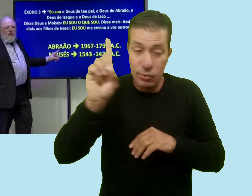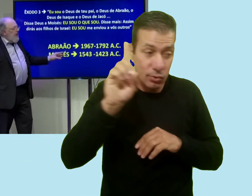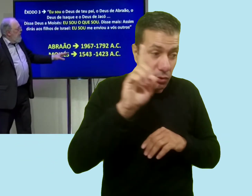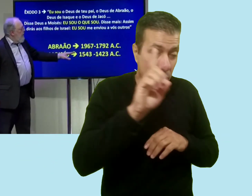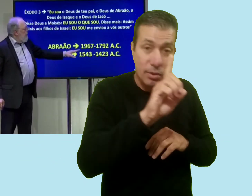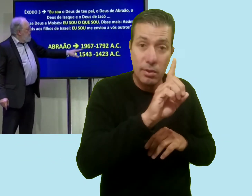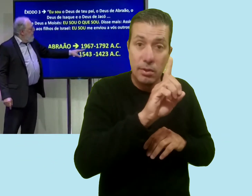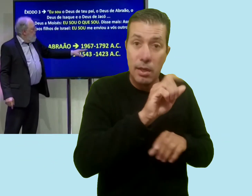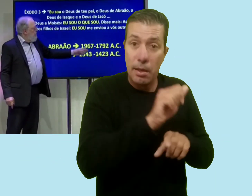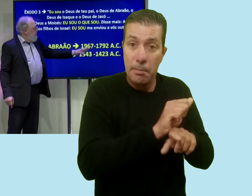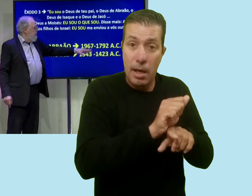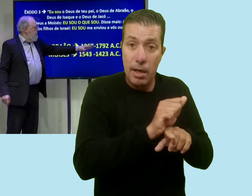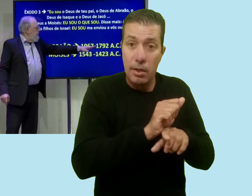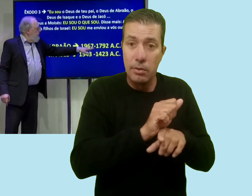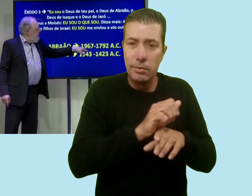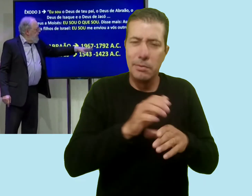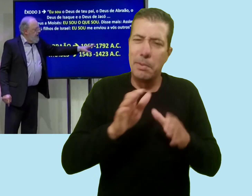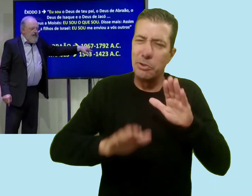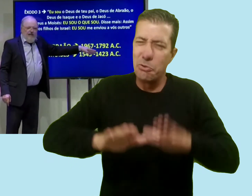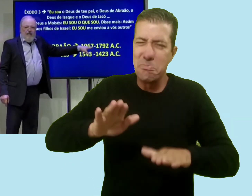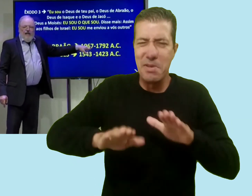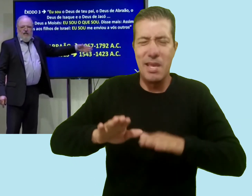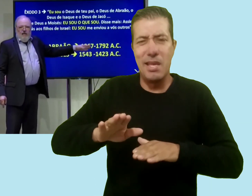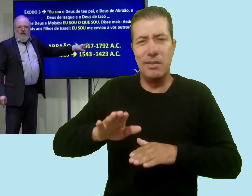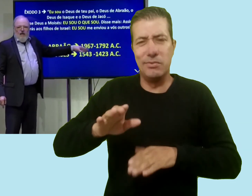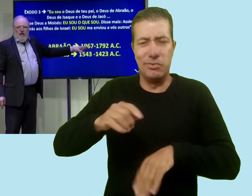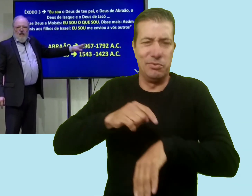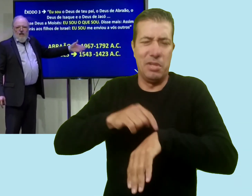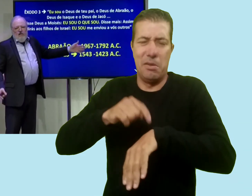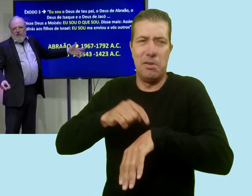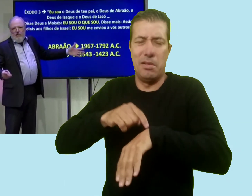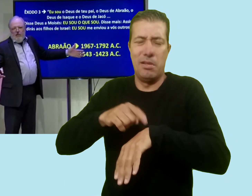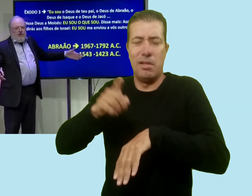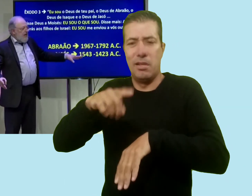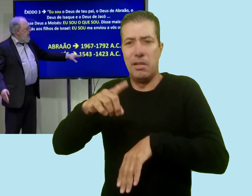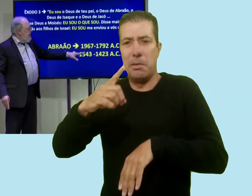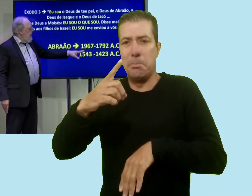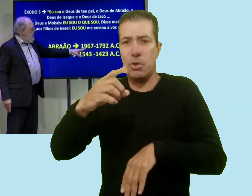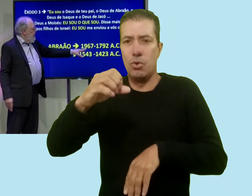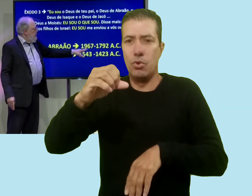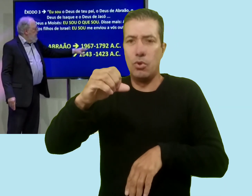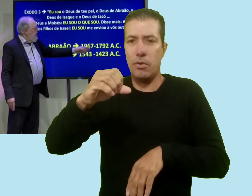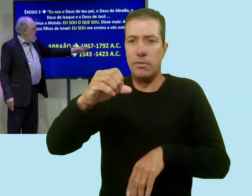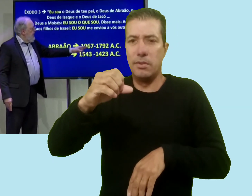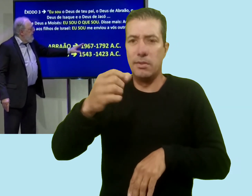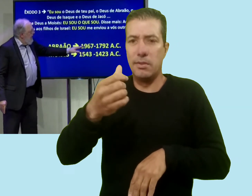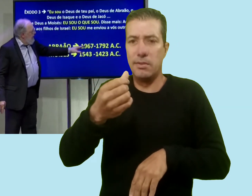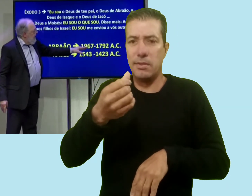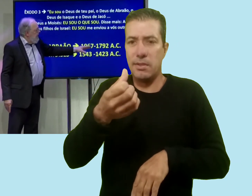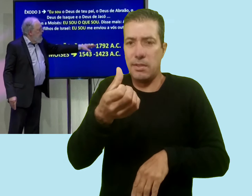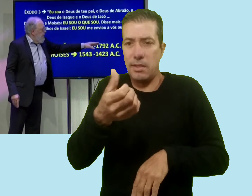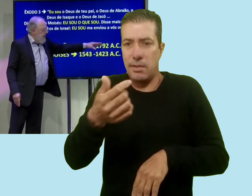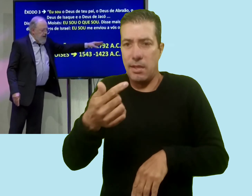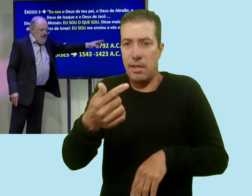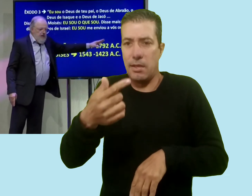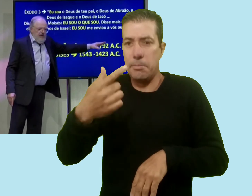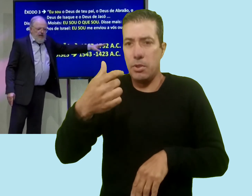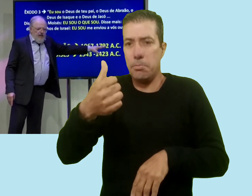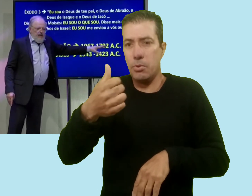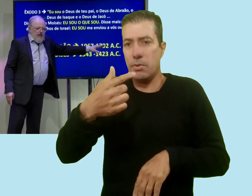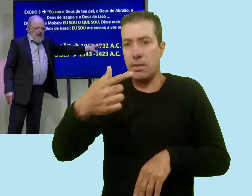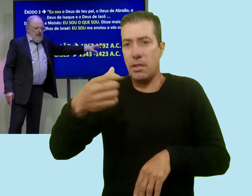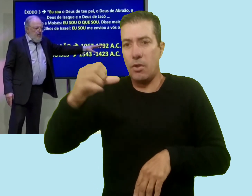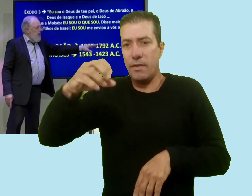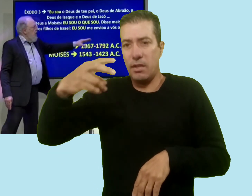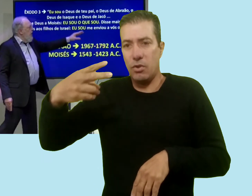Deus apareceu para Abraão, entre essas datas aqui, nós não temos certeza, 1970 até